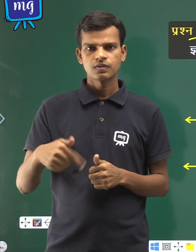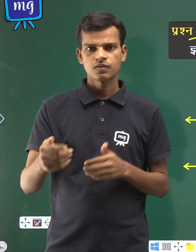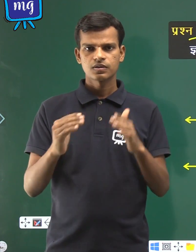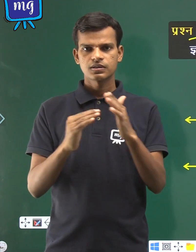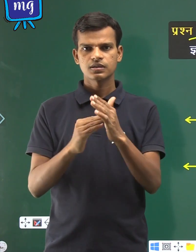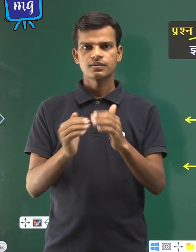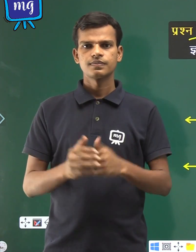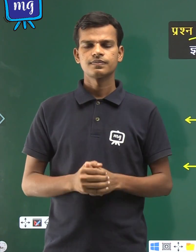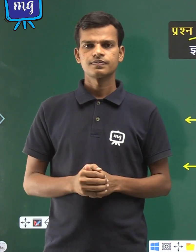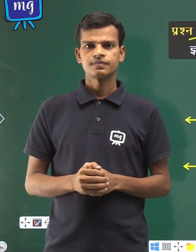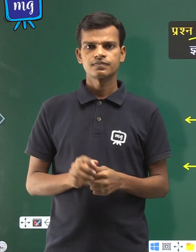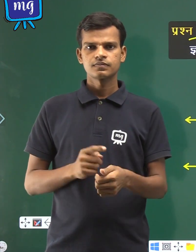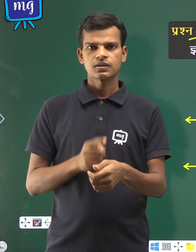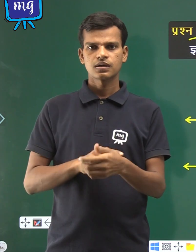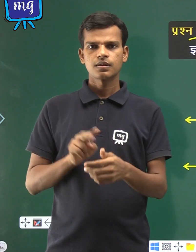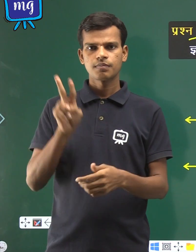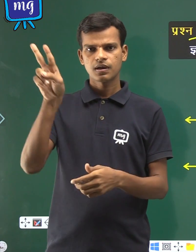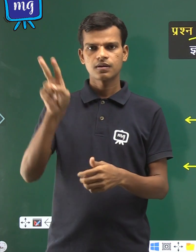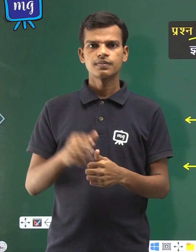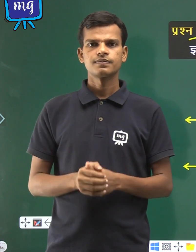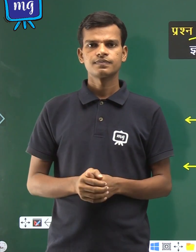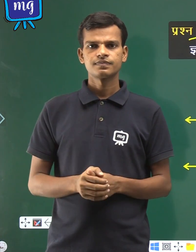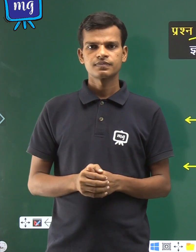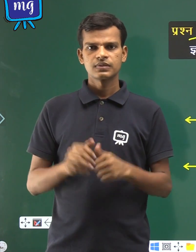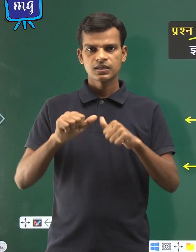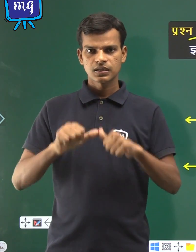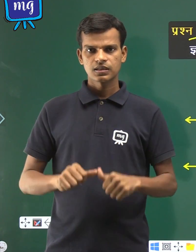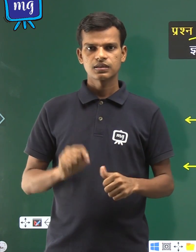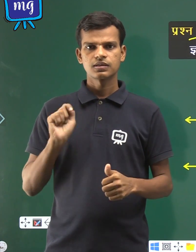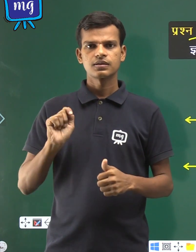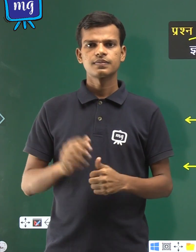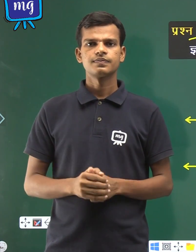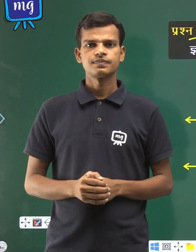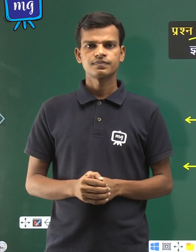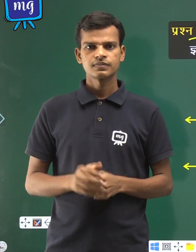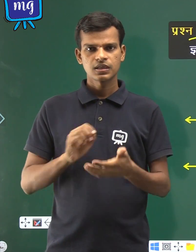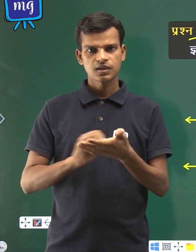z का मान ज्ञात